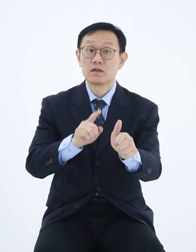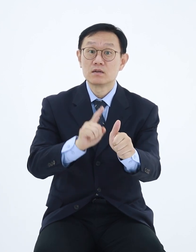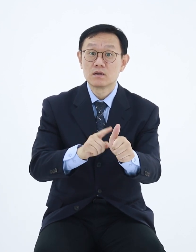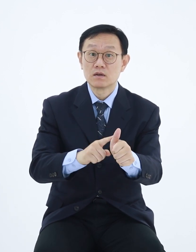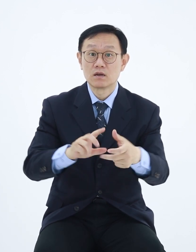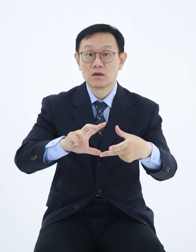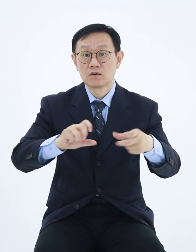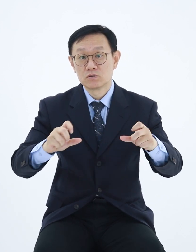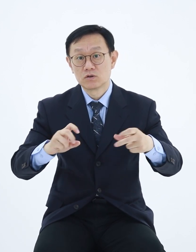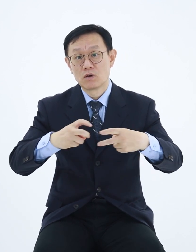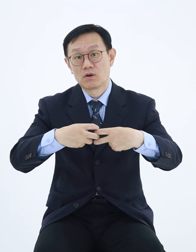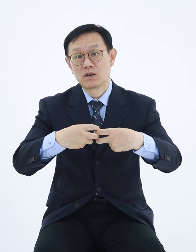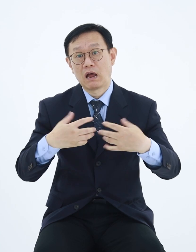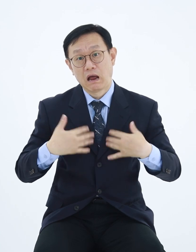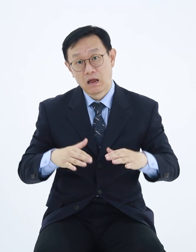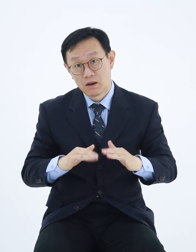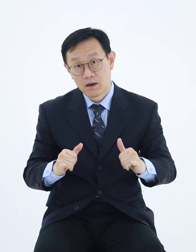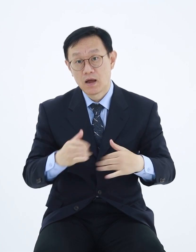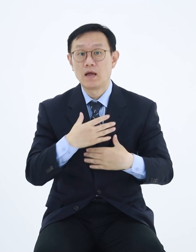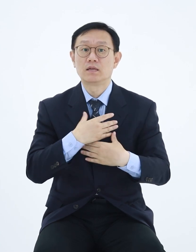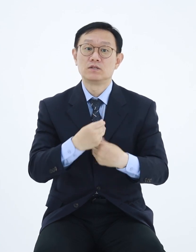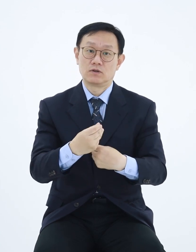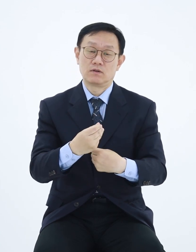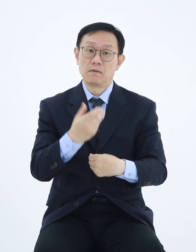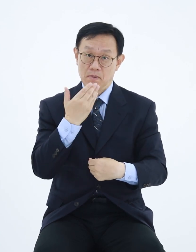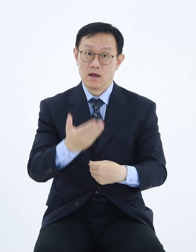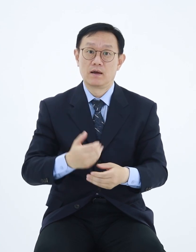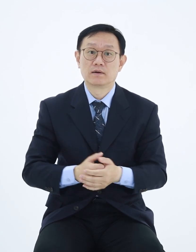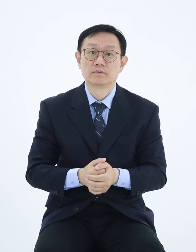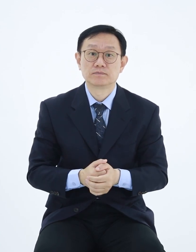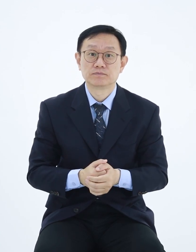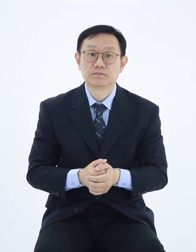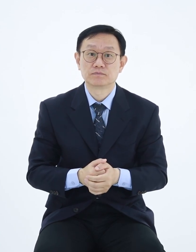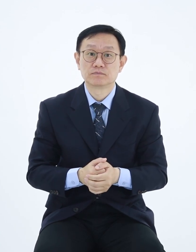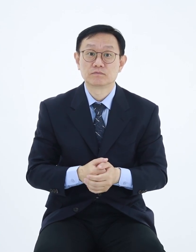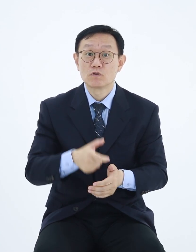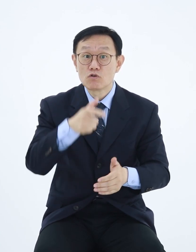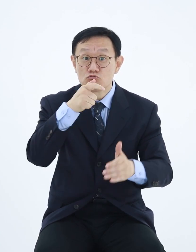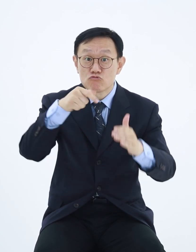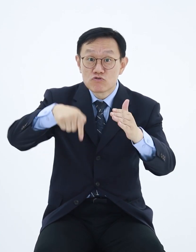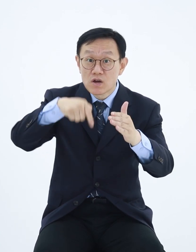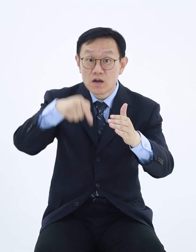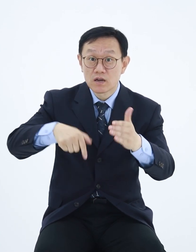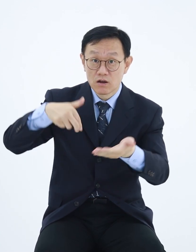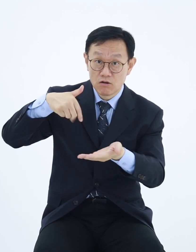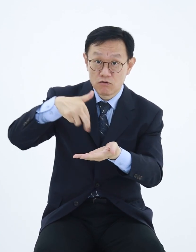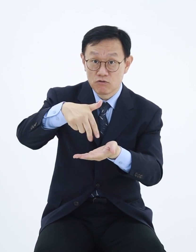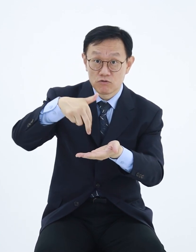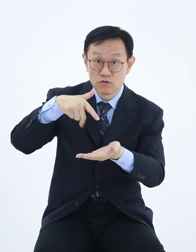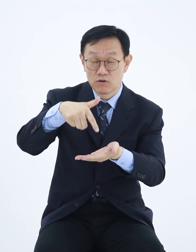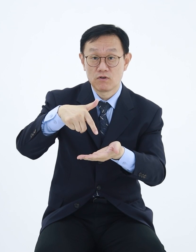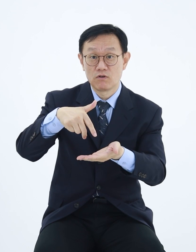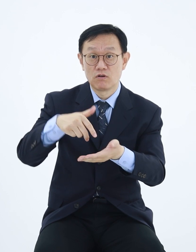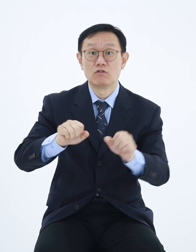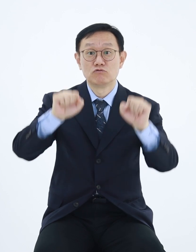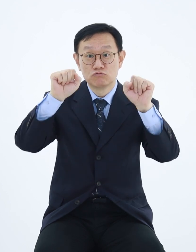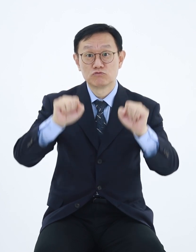관절이 약한 사람도 안전하게 실행할 수 있었습니다. 물속에서 하는 걷기 운동이나 맨손 체조 등의